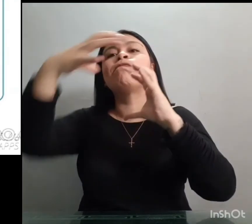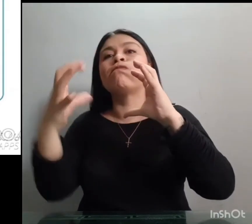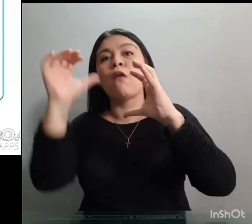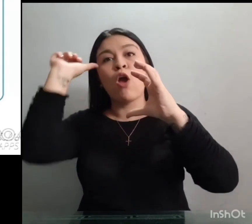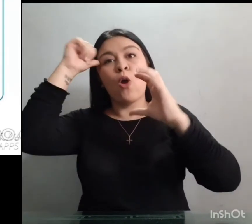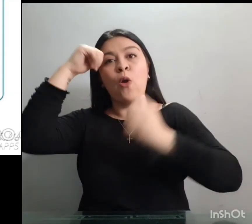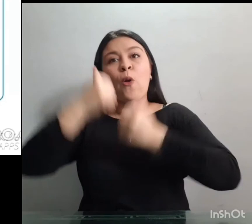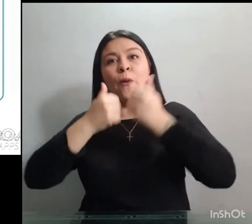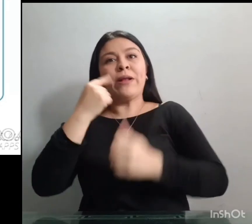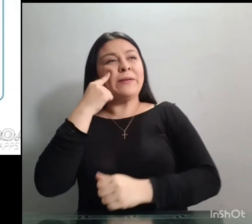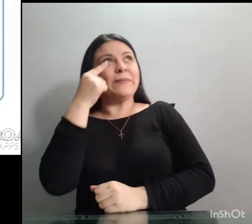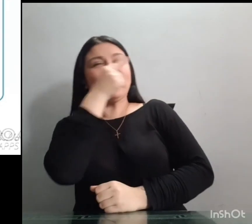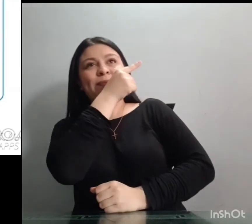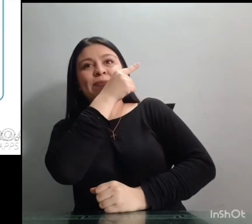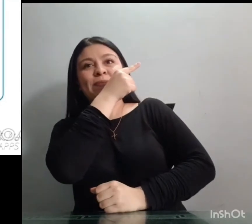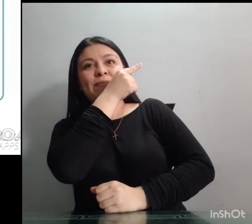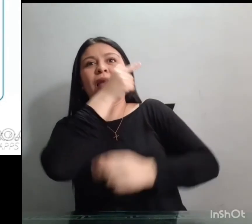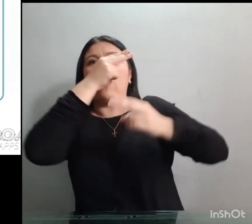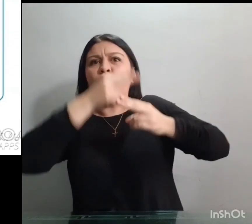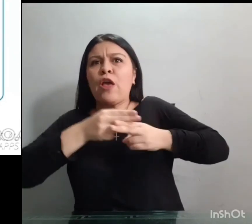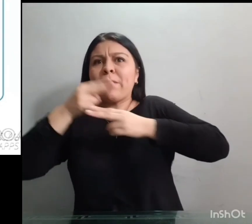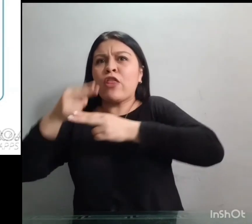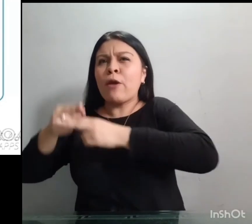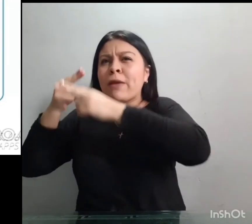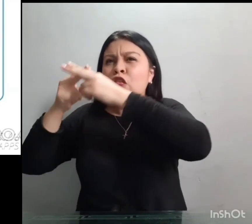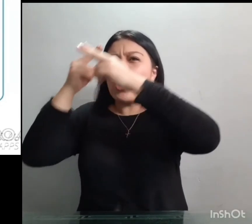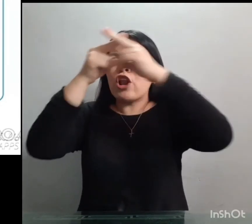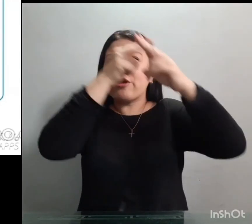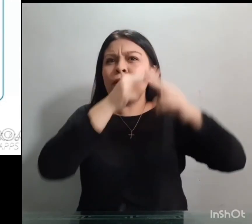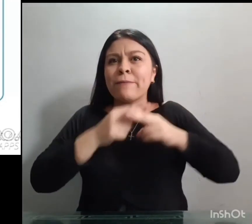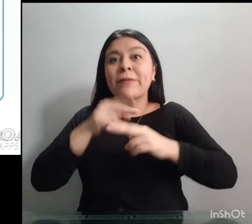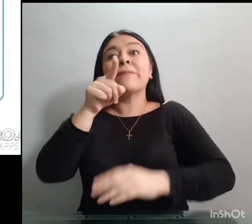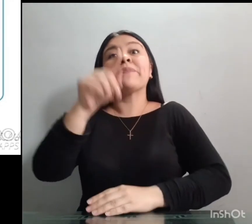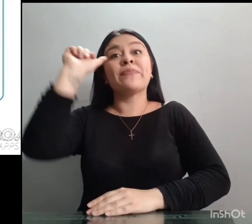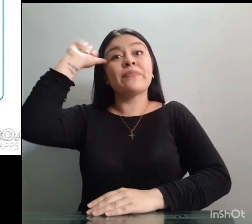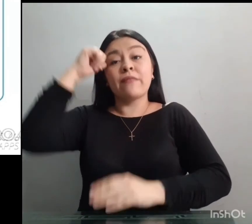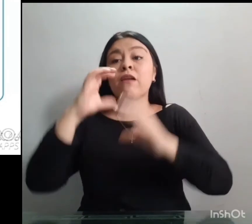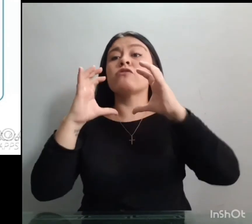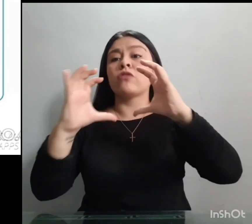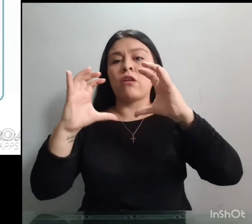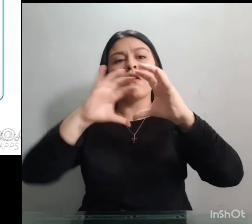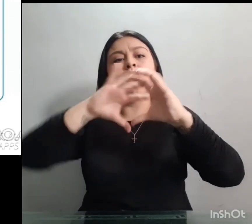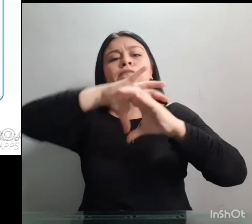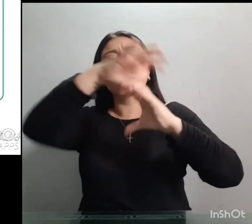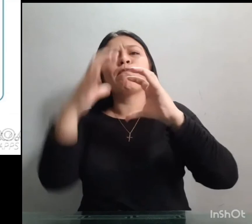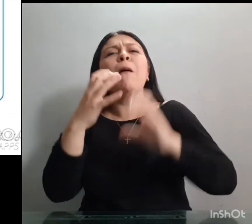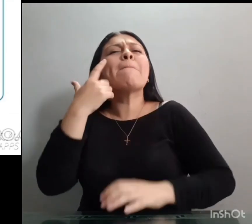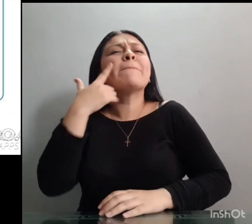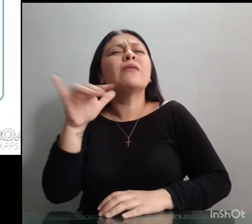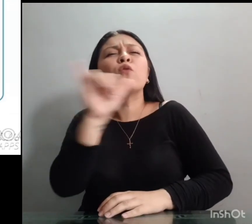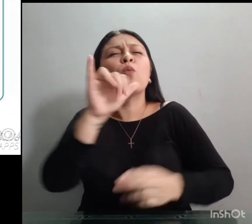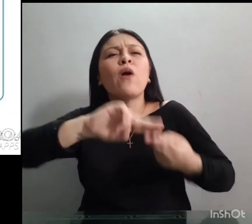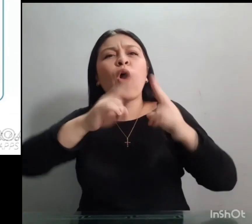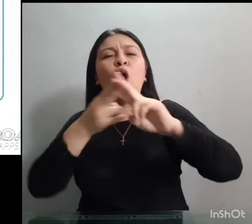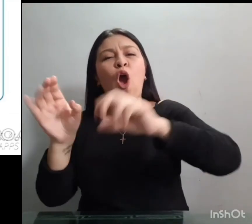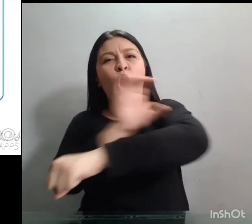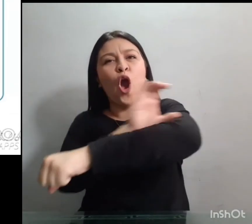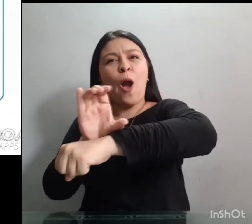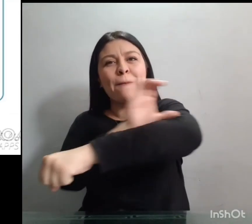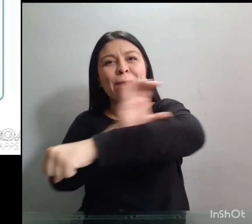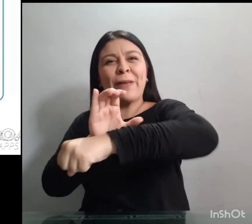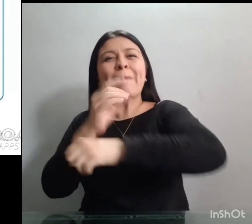y el tronco encefálico. El cerebro se puede comparar con un computador. Por